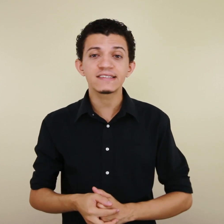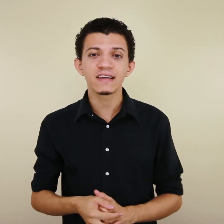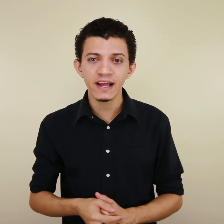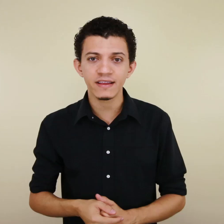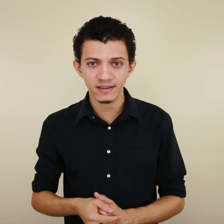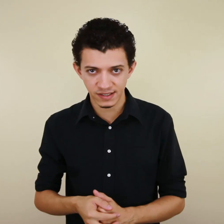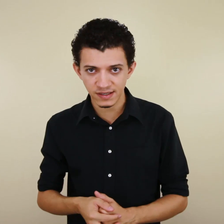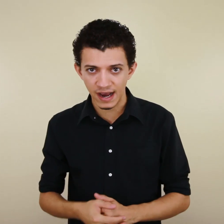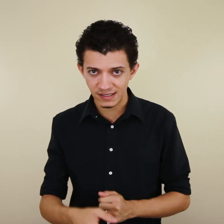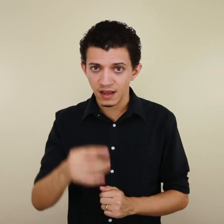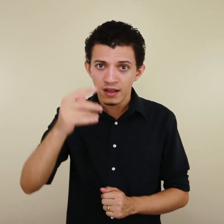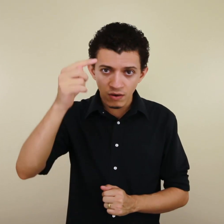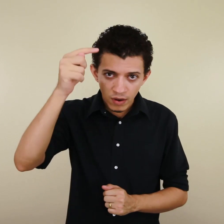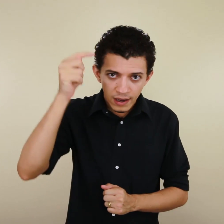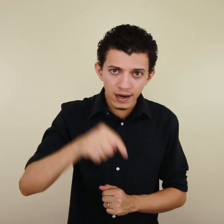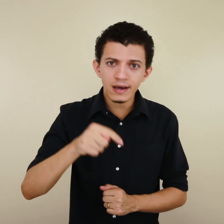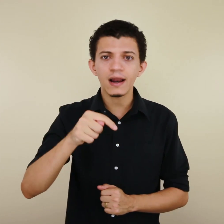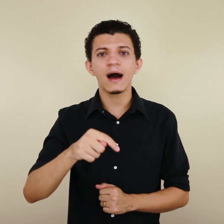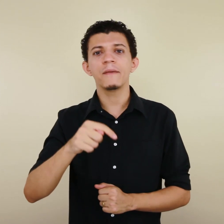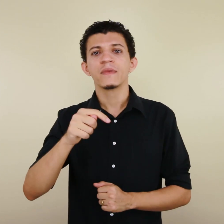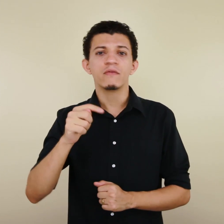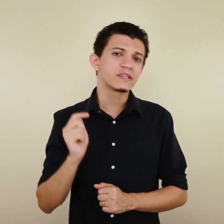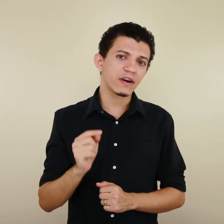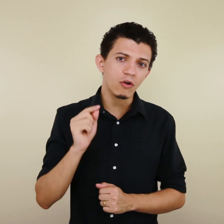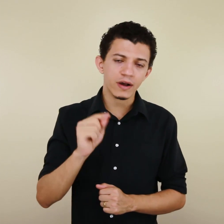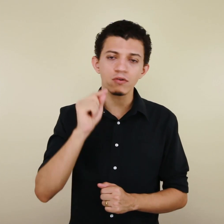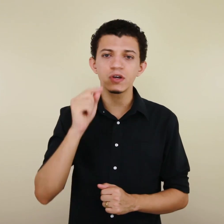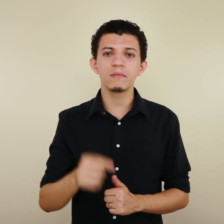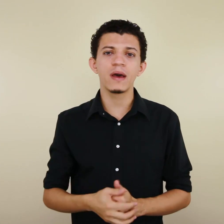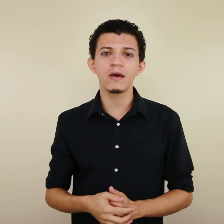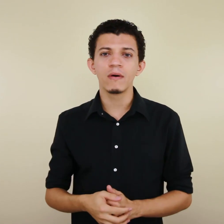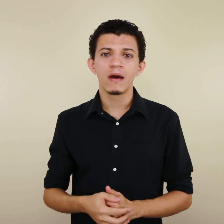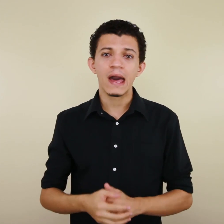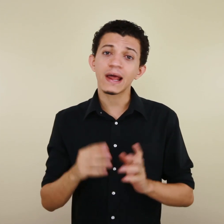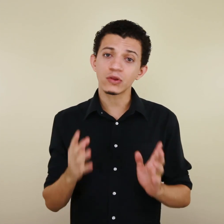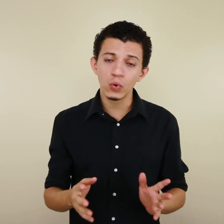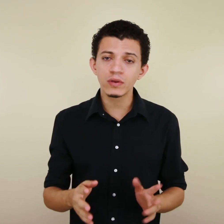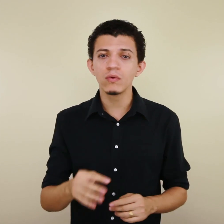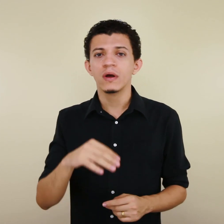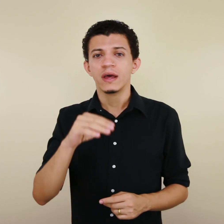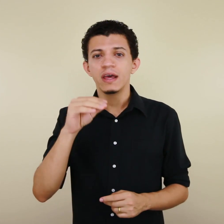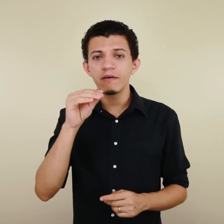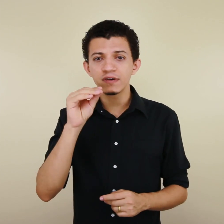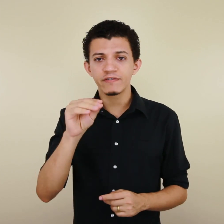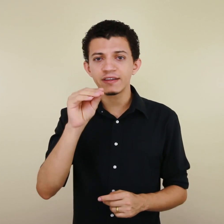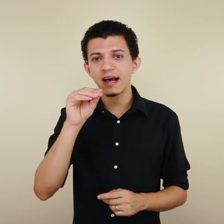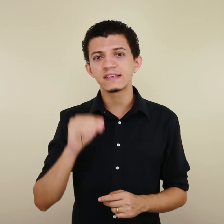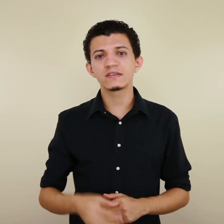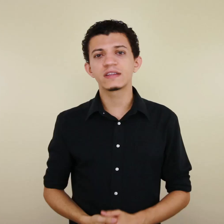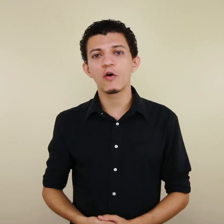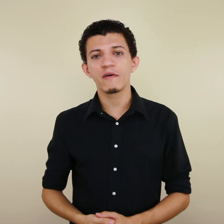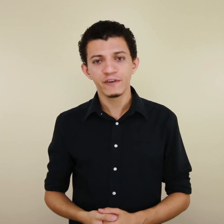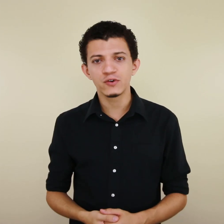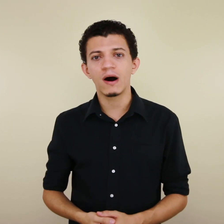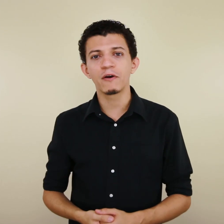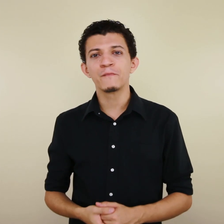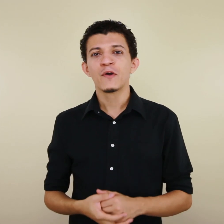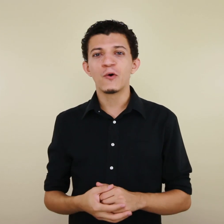escrita de sinais. Então, clica lá, você vai colocar o seu e-mail, é gratuito, e você vai ter acesso então a uma videoaula onde